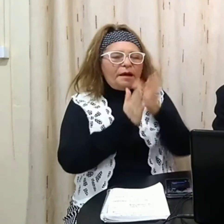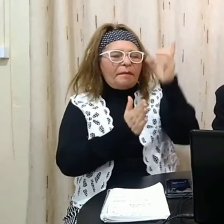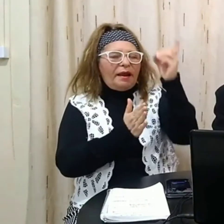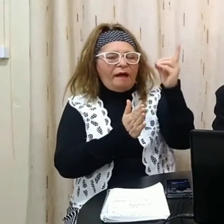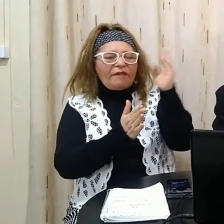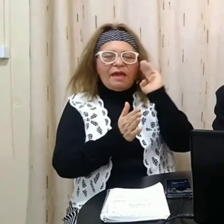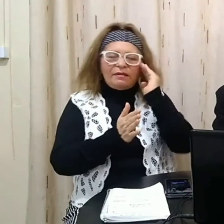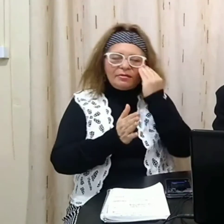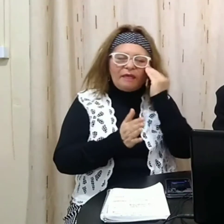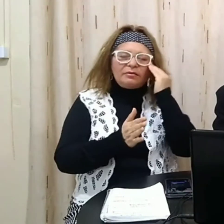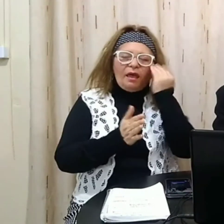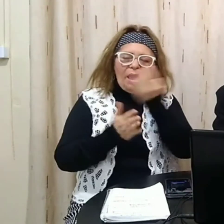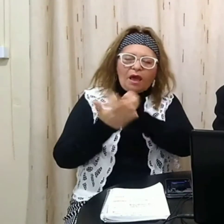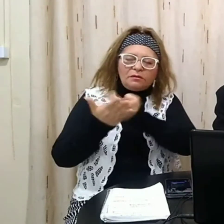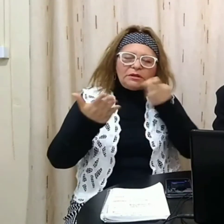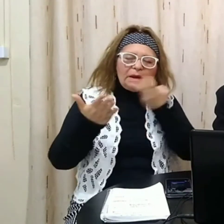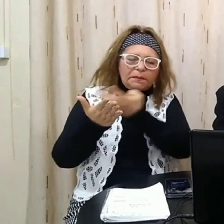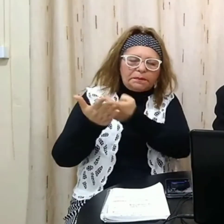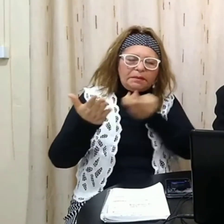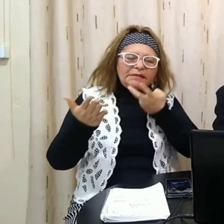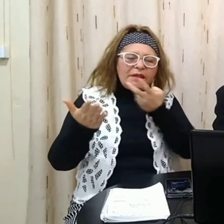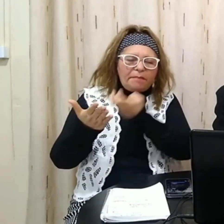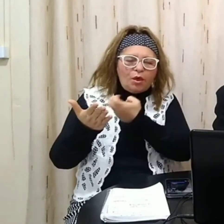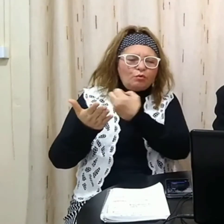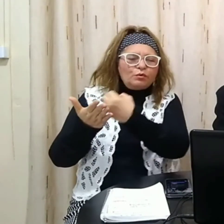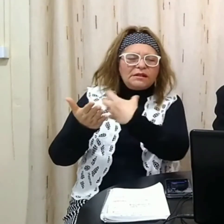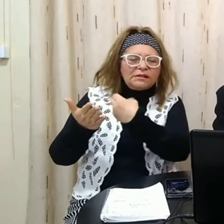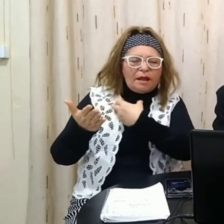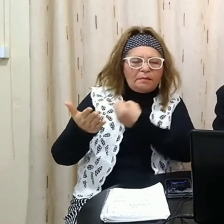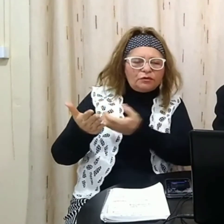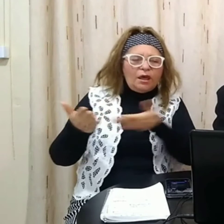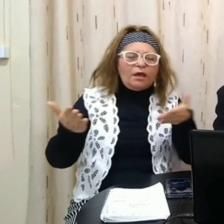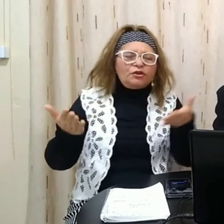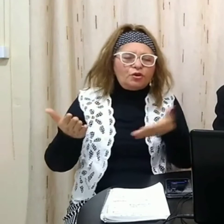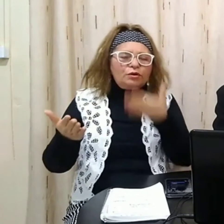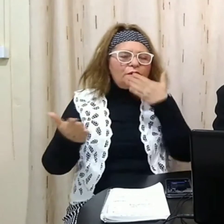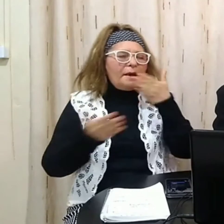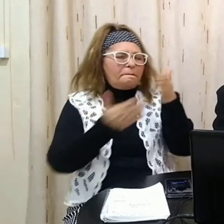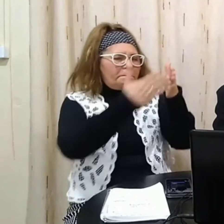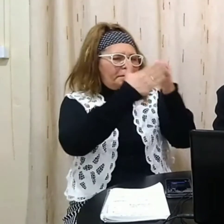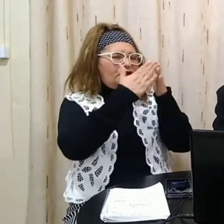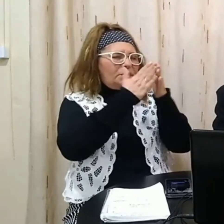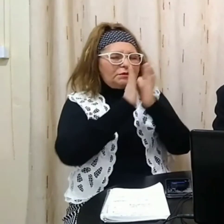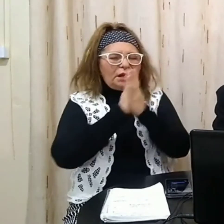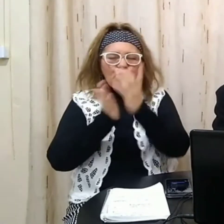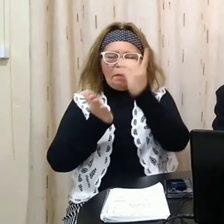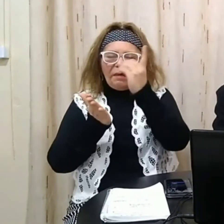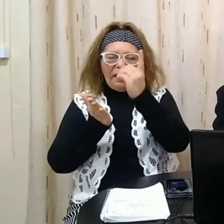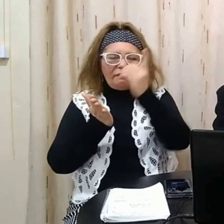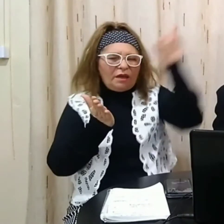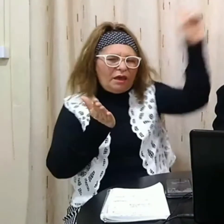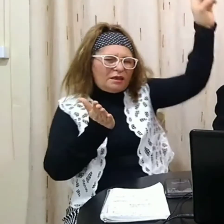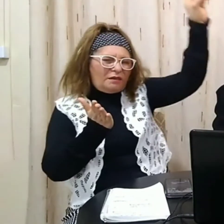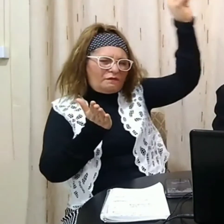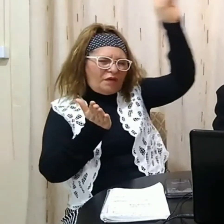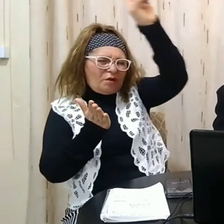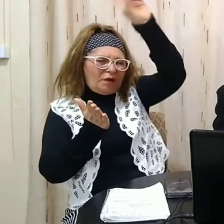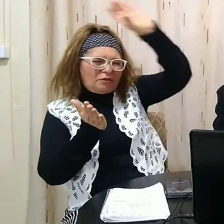e tirar dela o ensinamento que o Senhor quer para nós hoje. Pedimos que a Tua Palavra, que é divina, ela